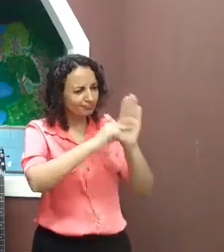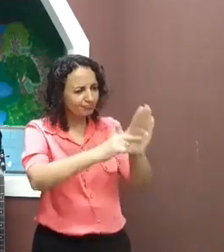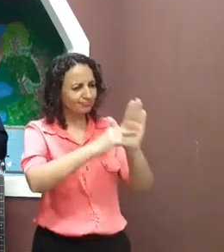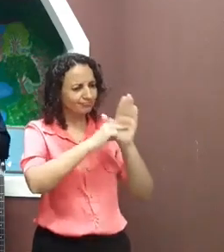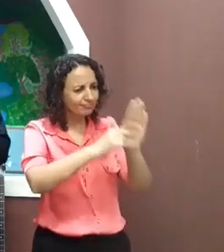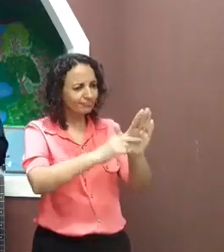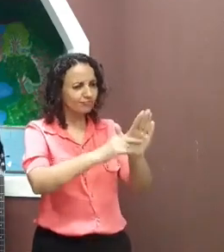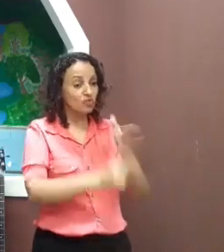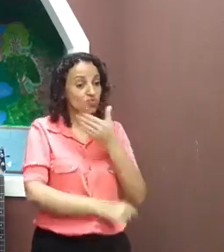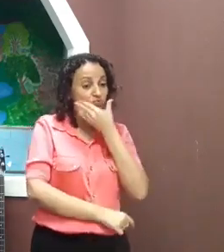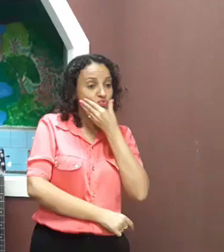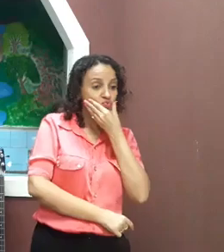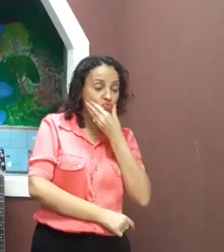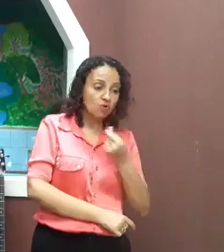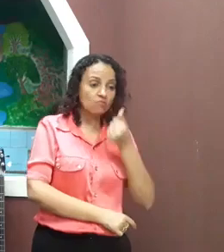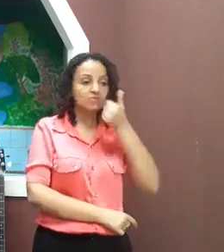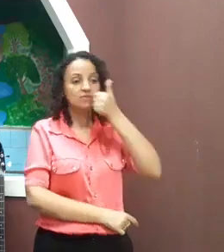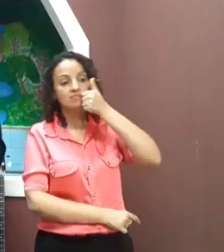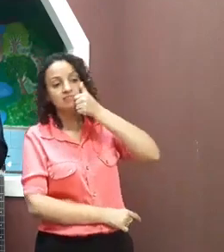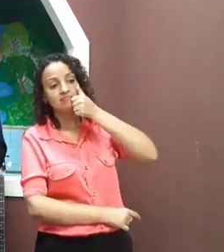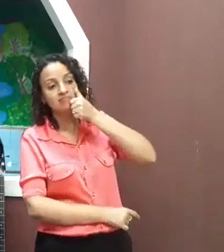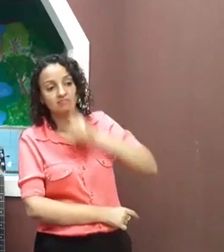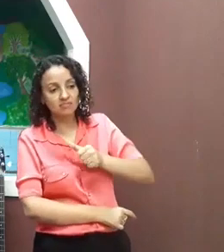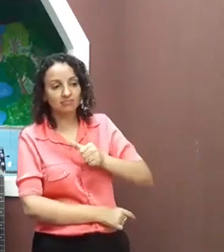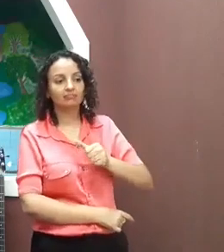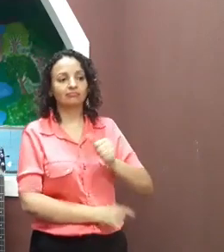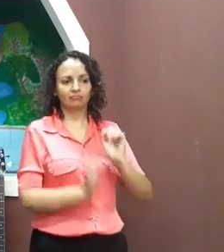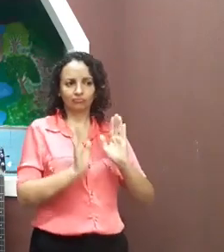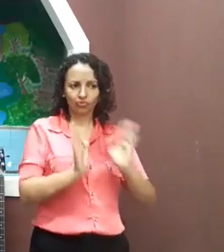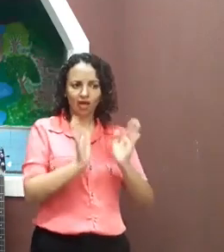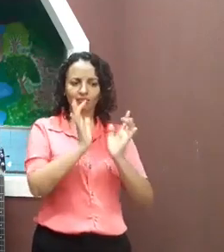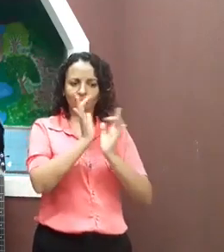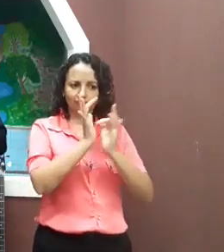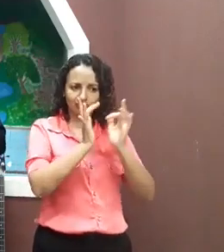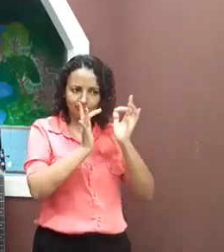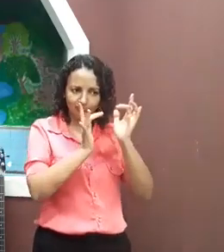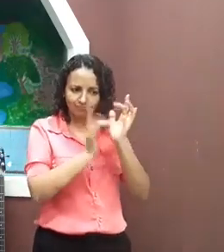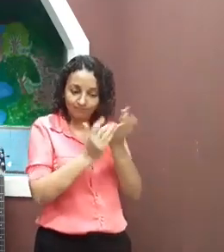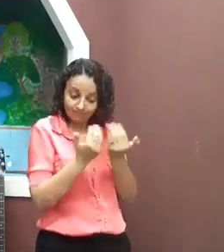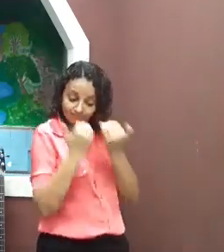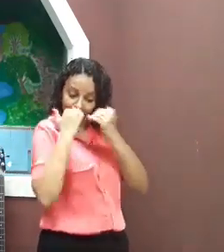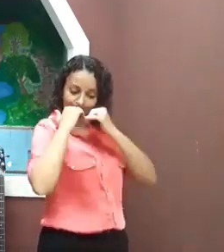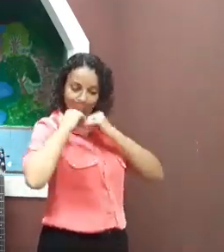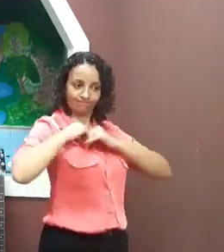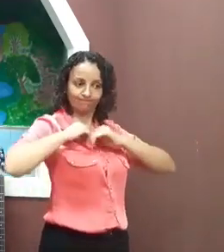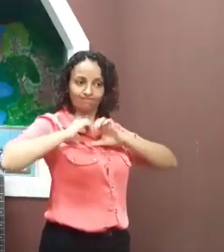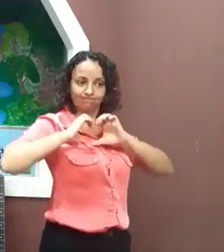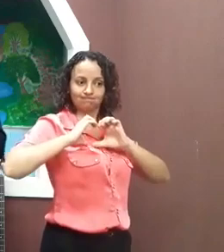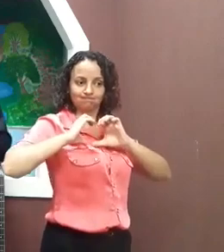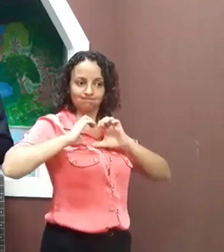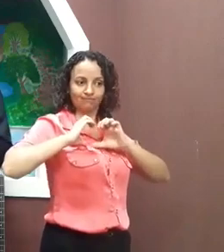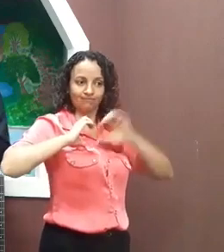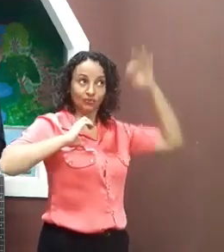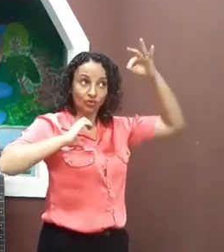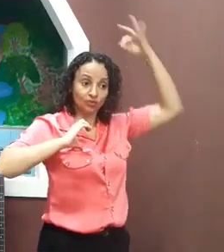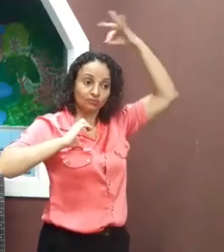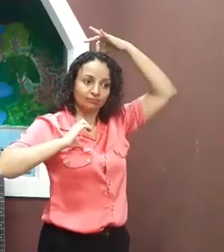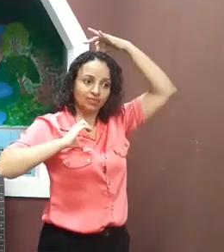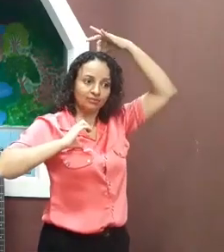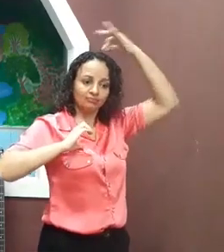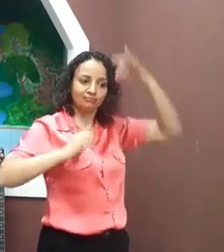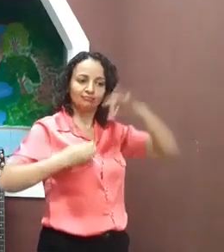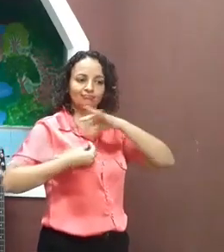por homens e mulheres salvos em Cristo Jesus, cujo Espírito Santo habita essas vidas e